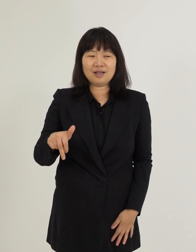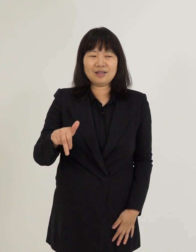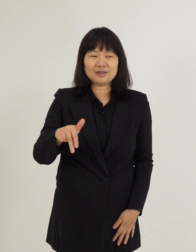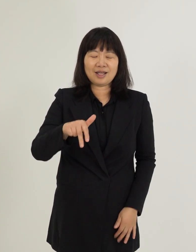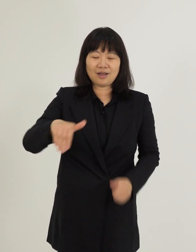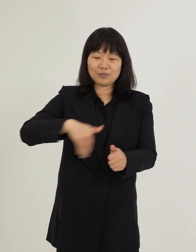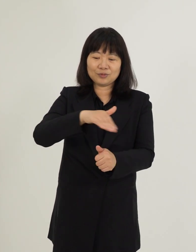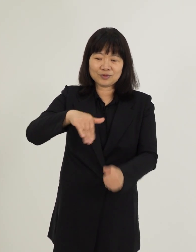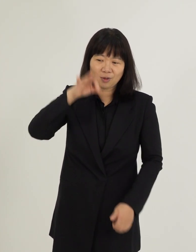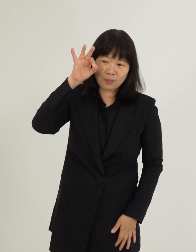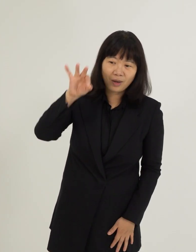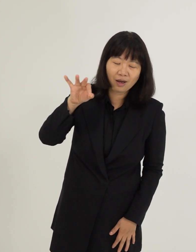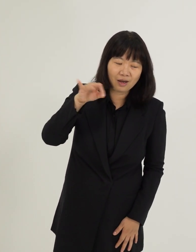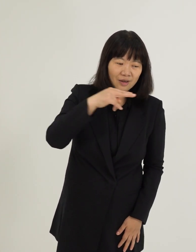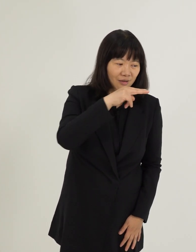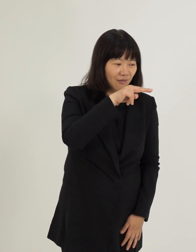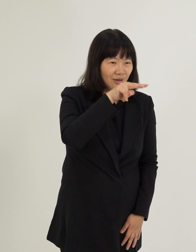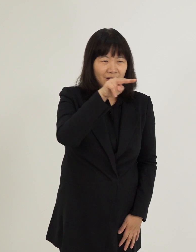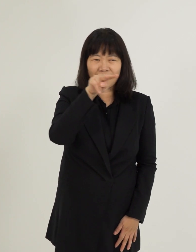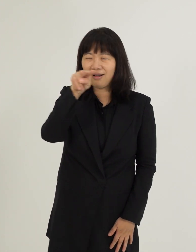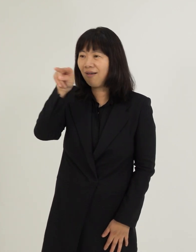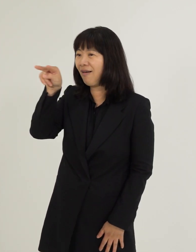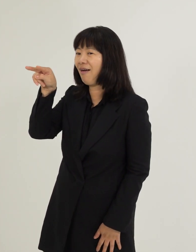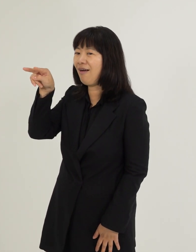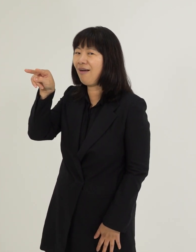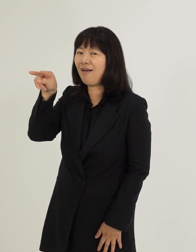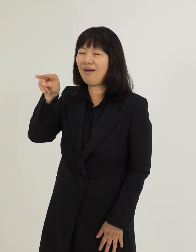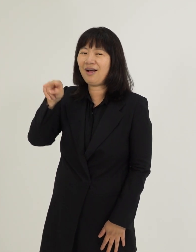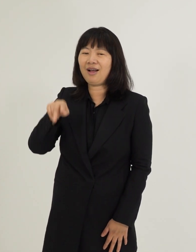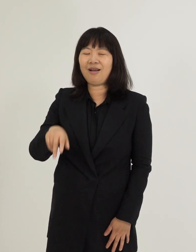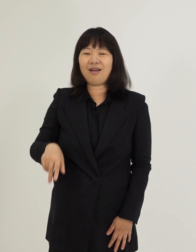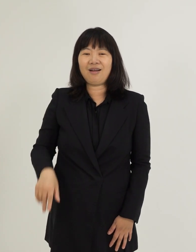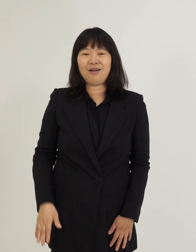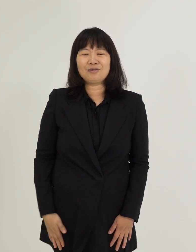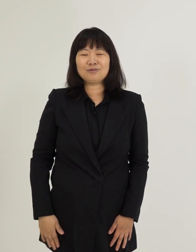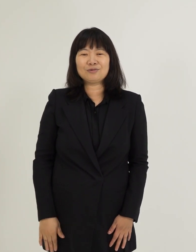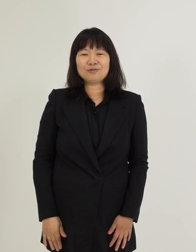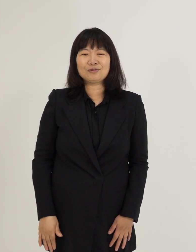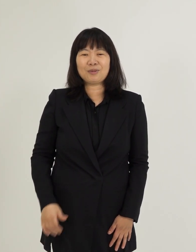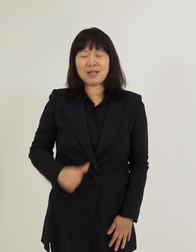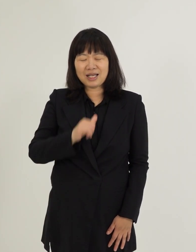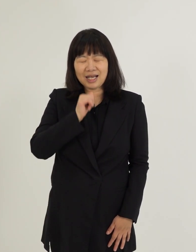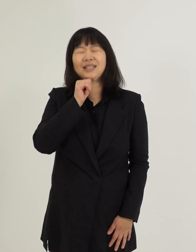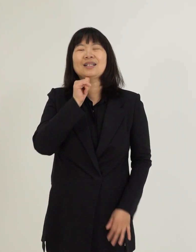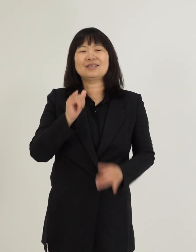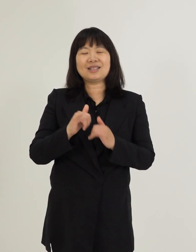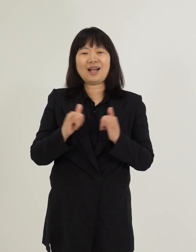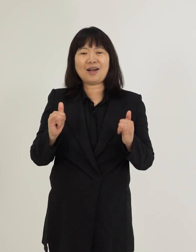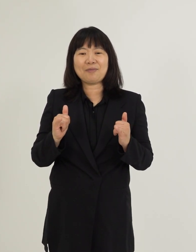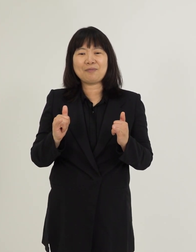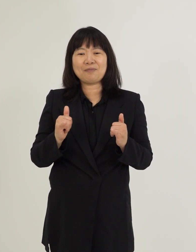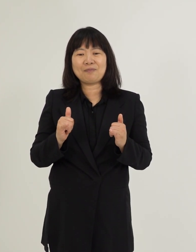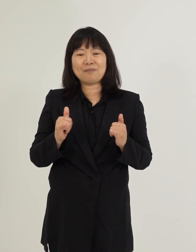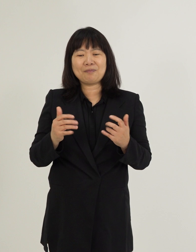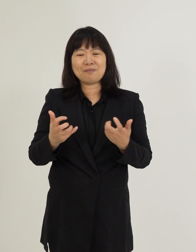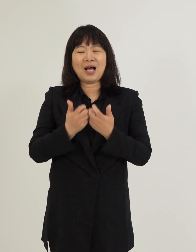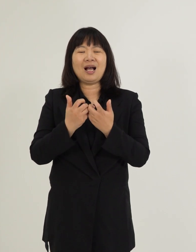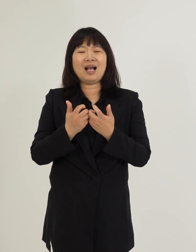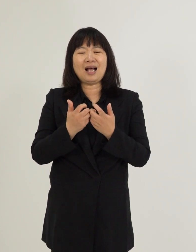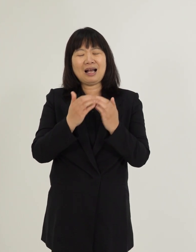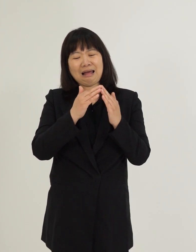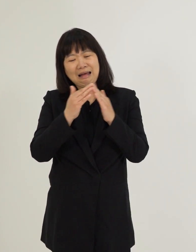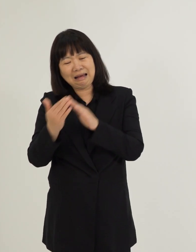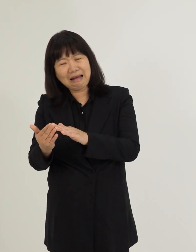이래요. 완전 그 슬럼가예요. 저런 담벼락을